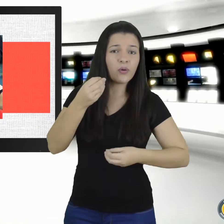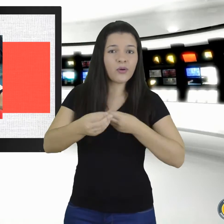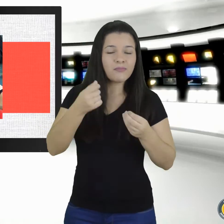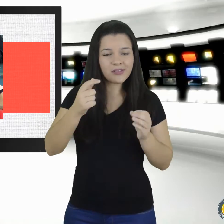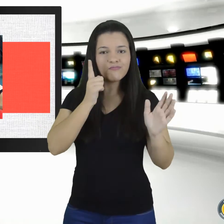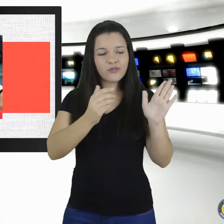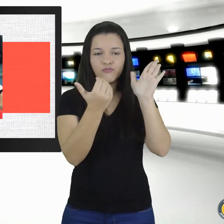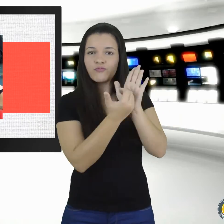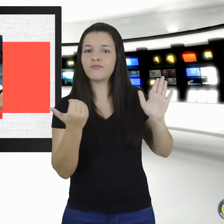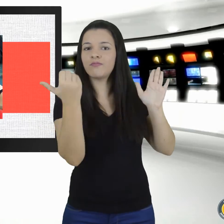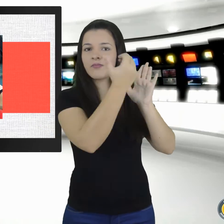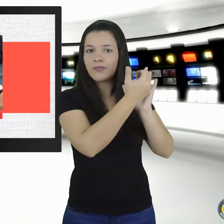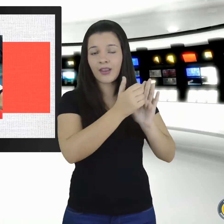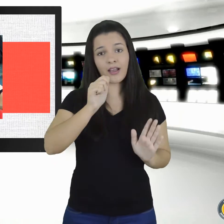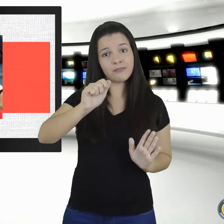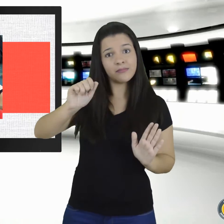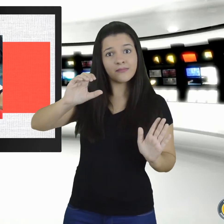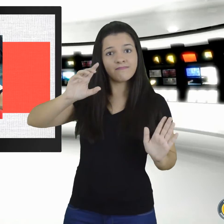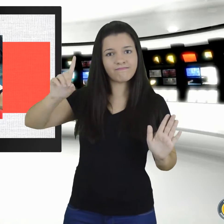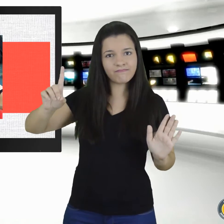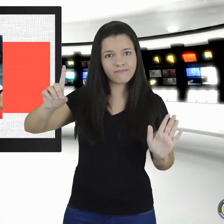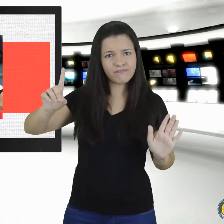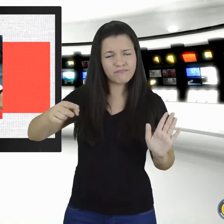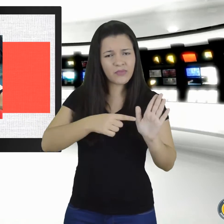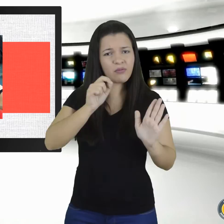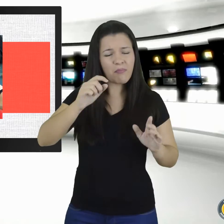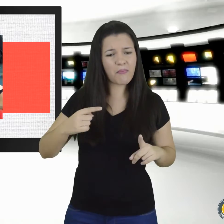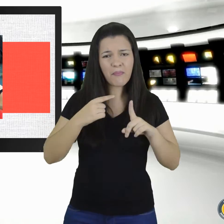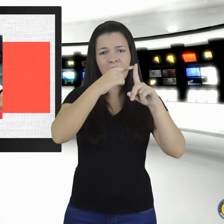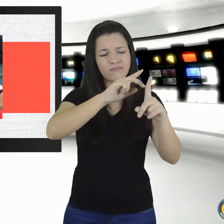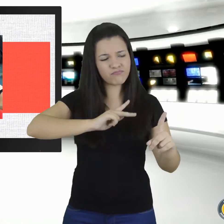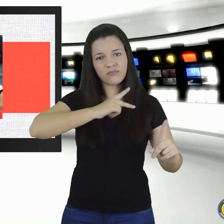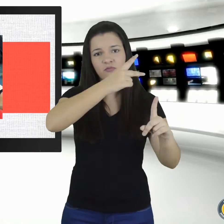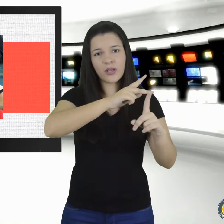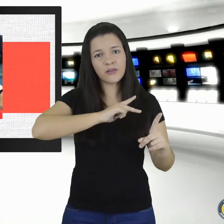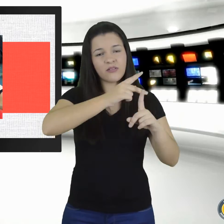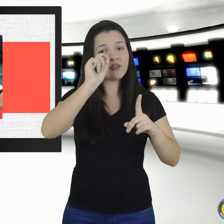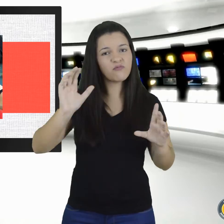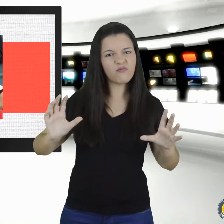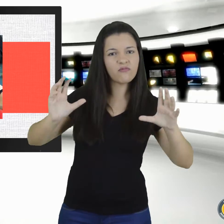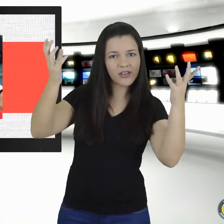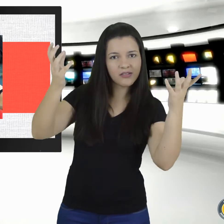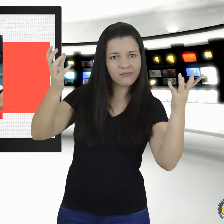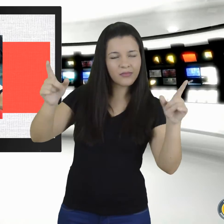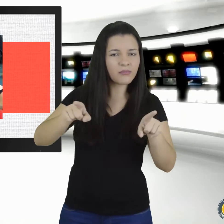déficit, a AACD está intensificando os eventos e as ferramentas